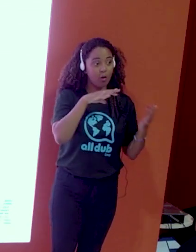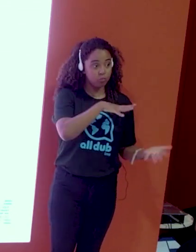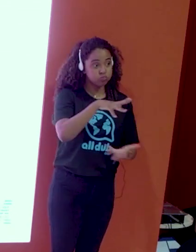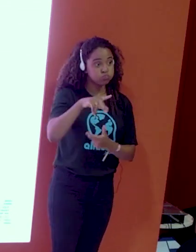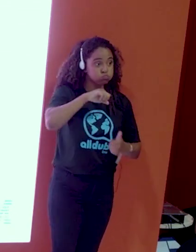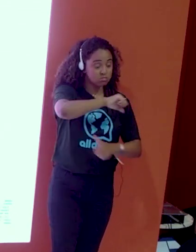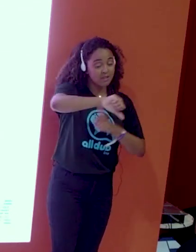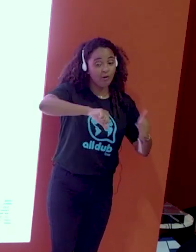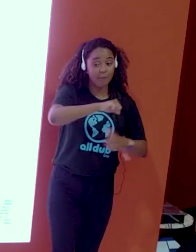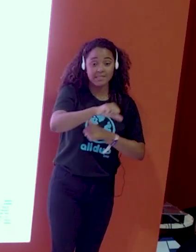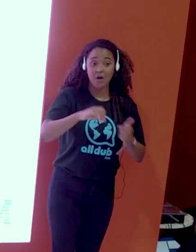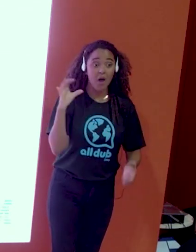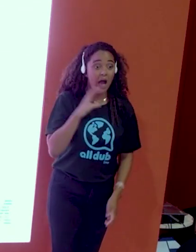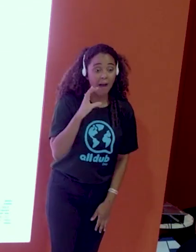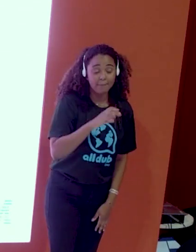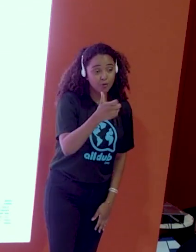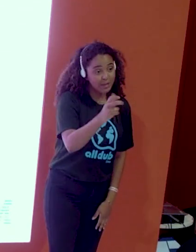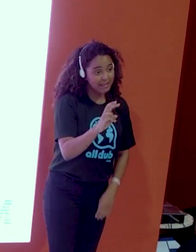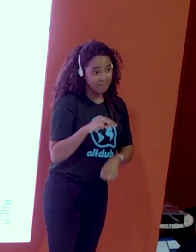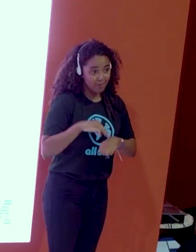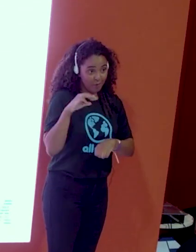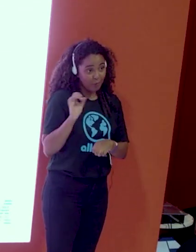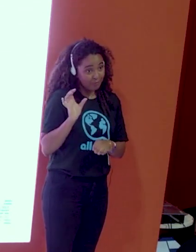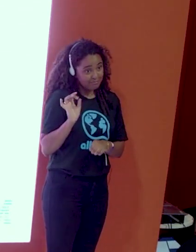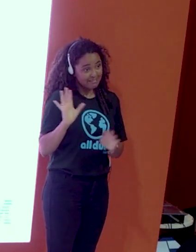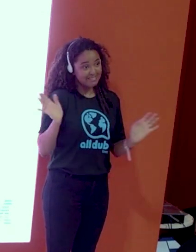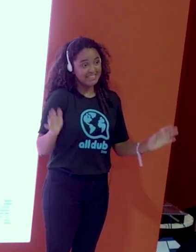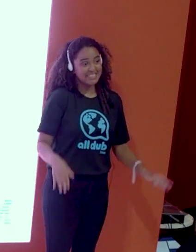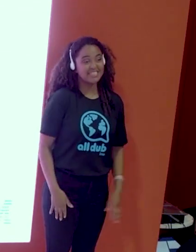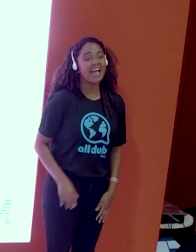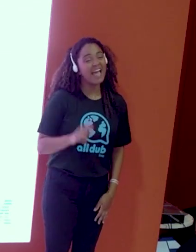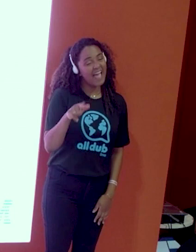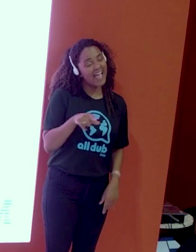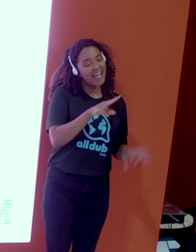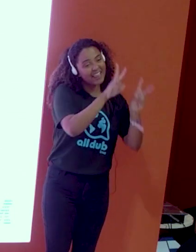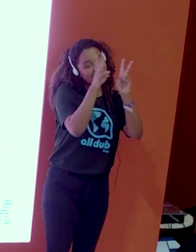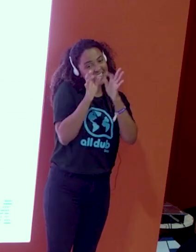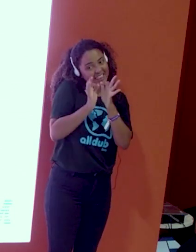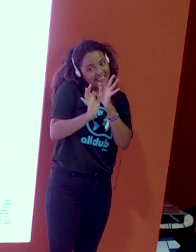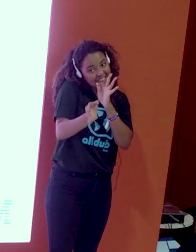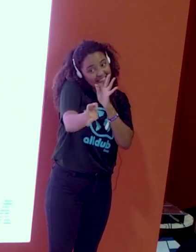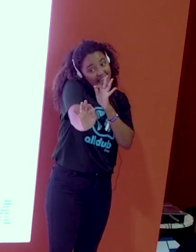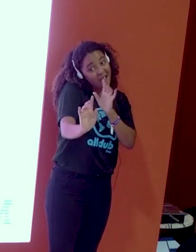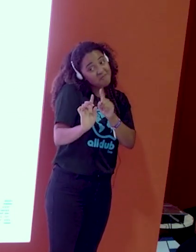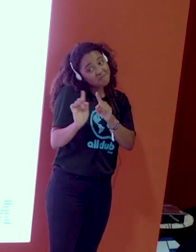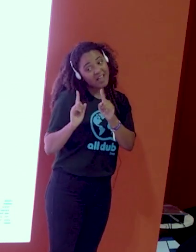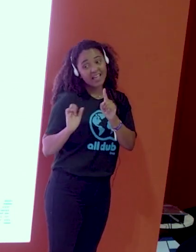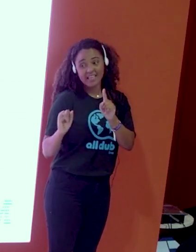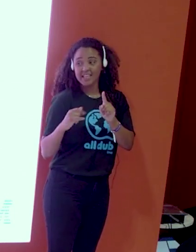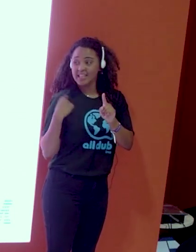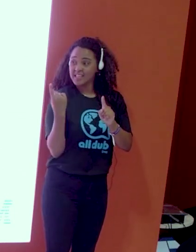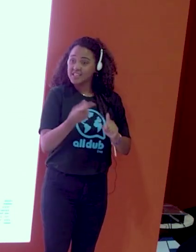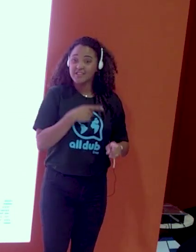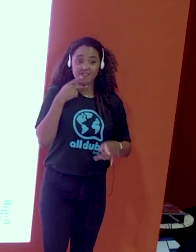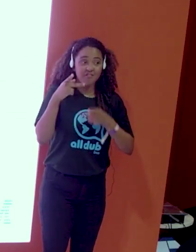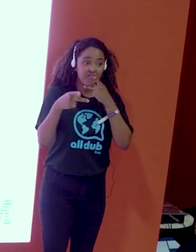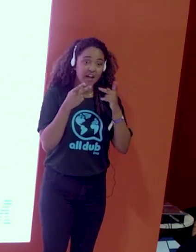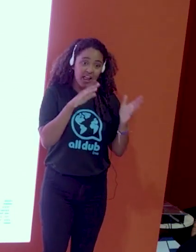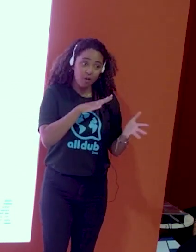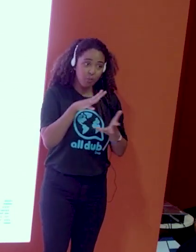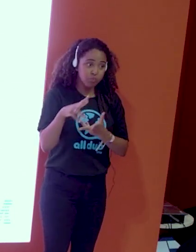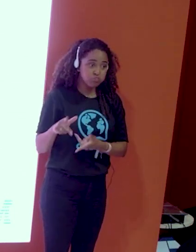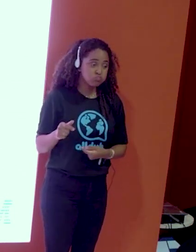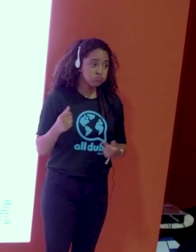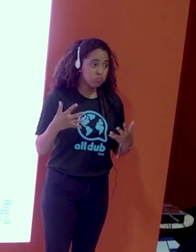15 minutos. É um tema bastante extenso, sobretudo quando a gente fala de um mundo cada vez mais